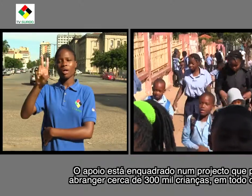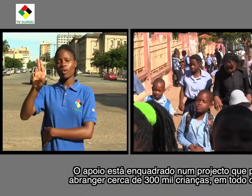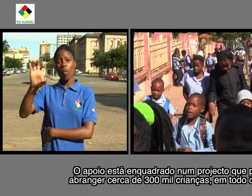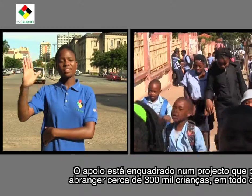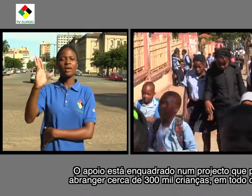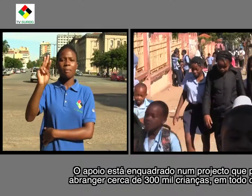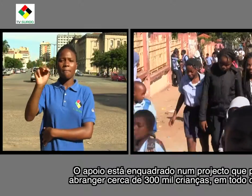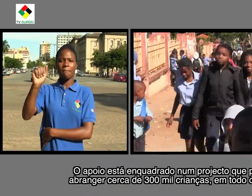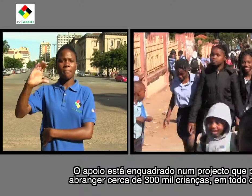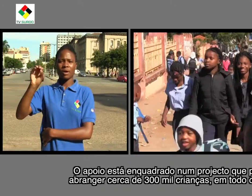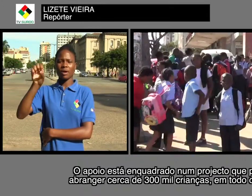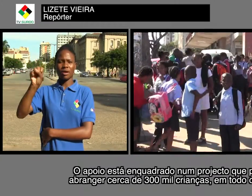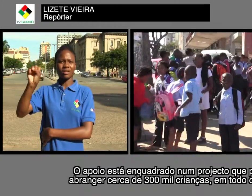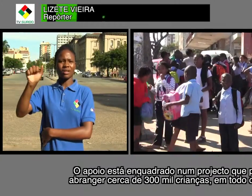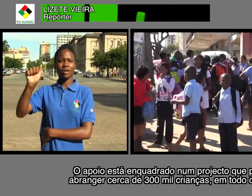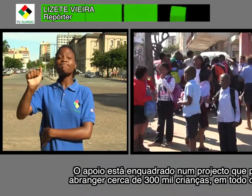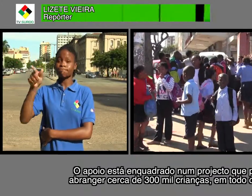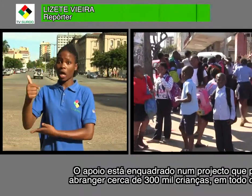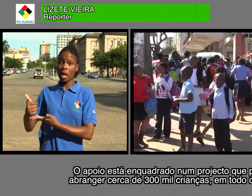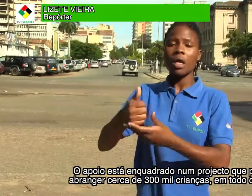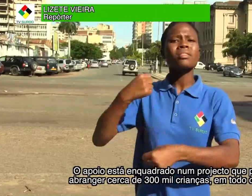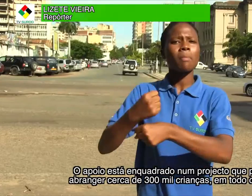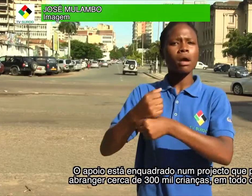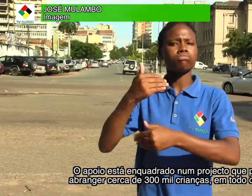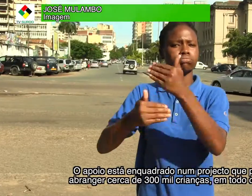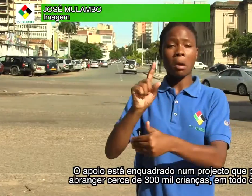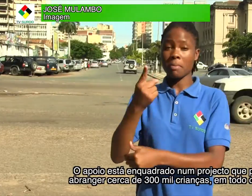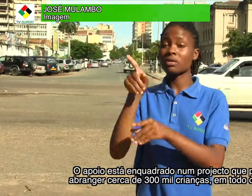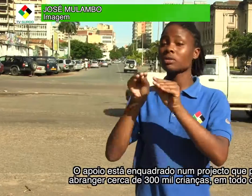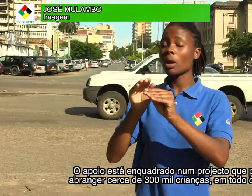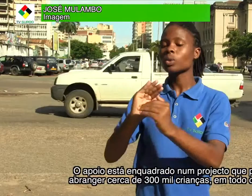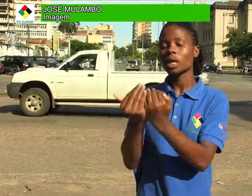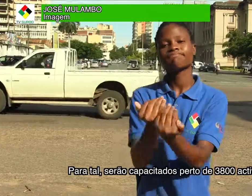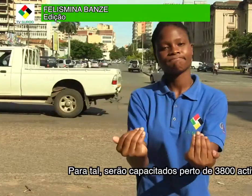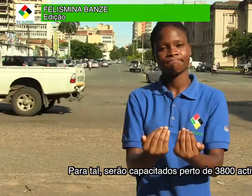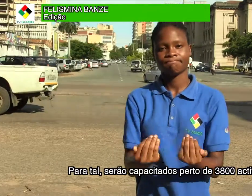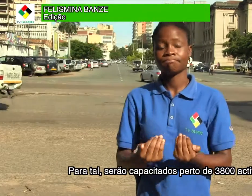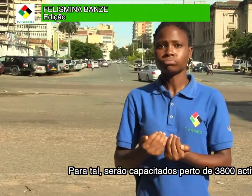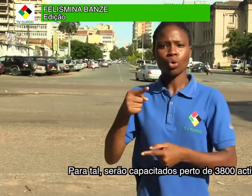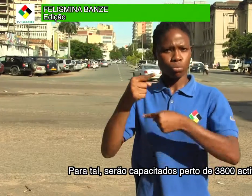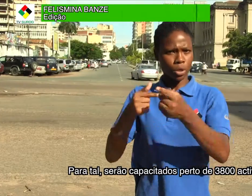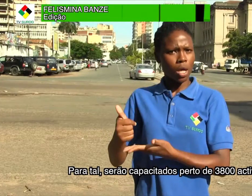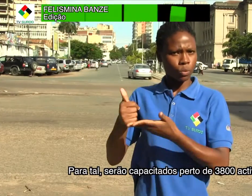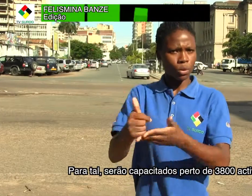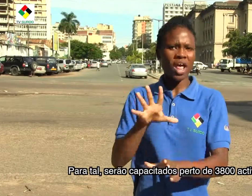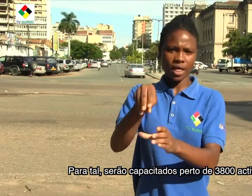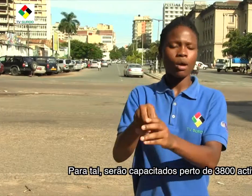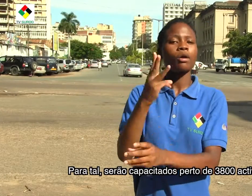enquadrado num projeto que prevê abranger cerca de 300 mil crianças em todo o país. Para tal, serão capacitados perto de 3.800